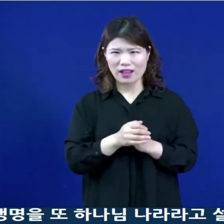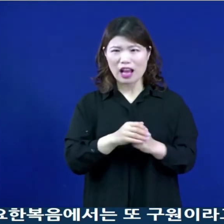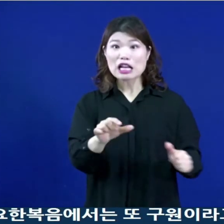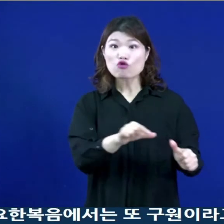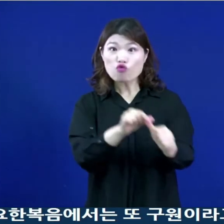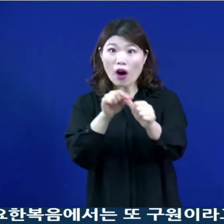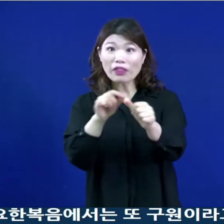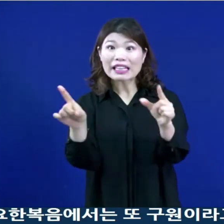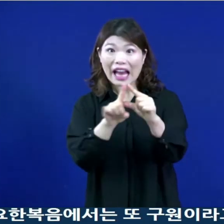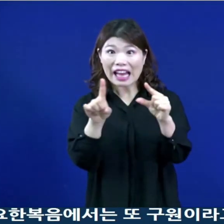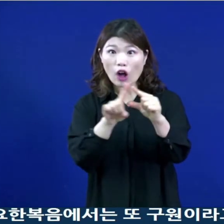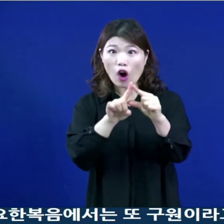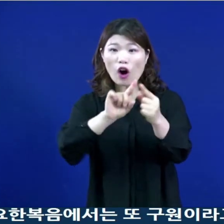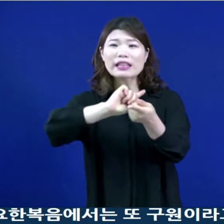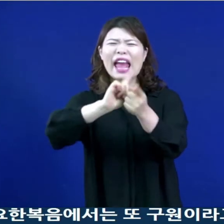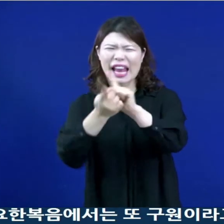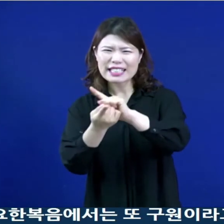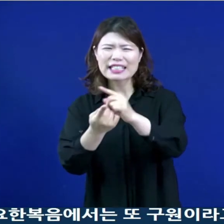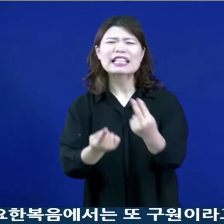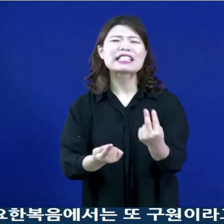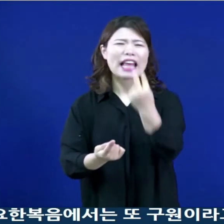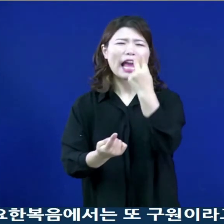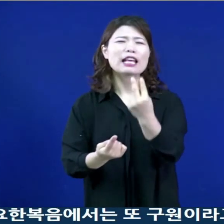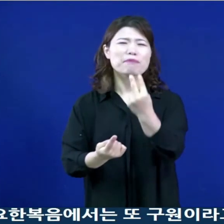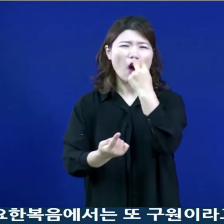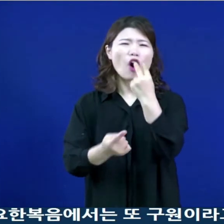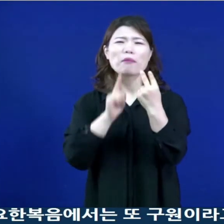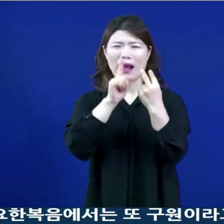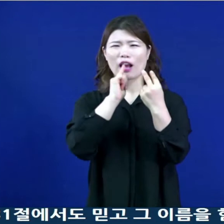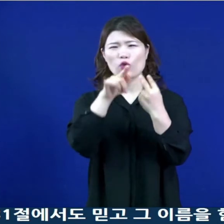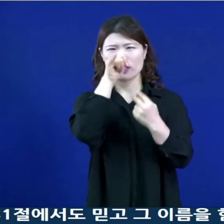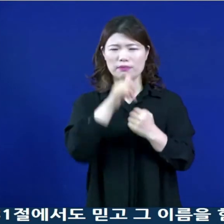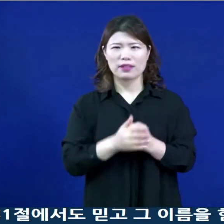생명을 얻게 하려 함이라 이렇게 쓴 것입니다.